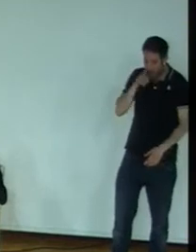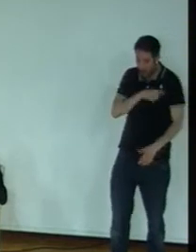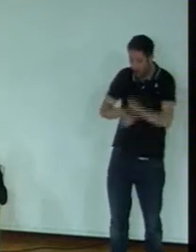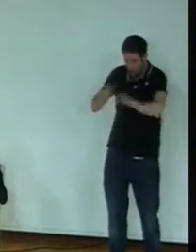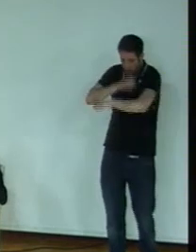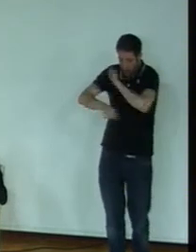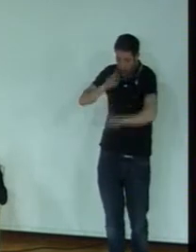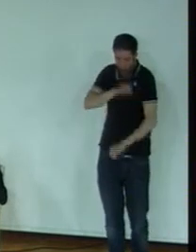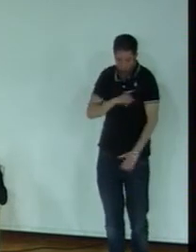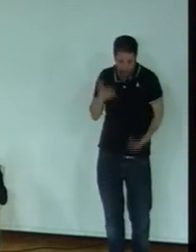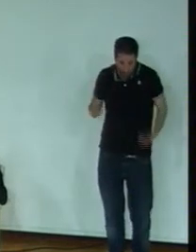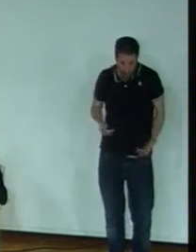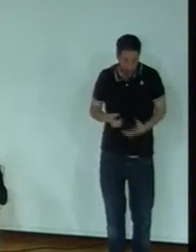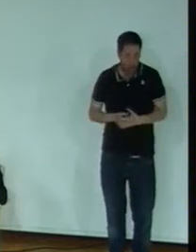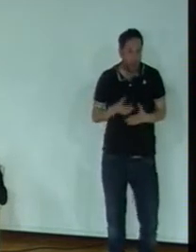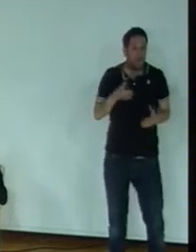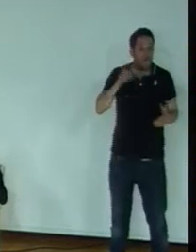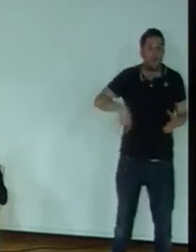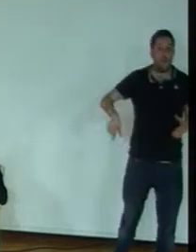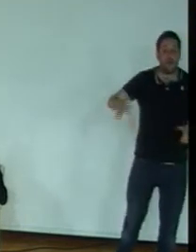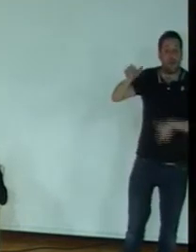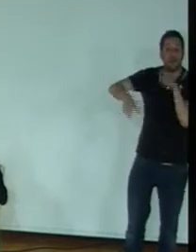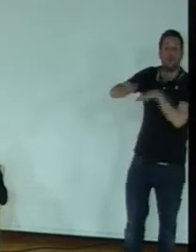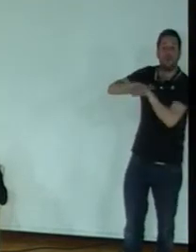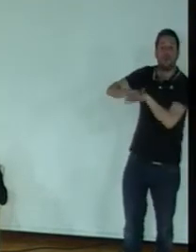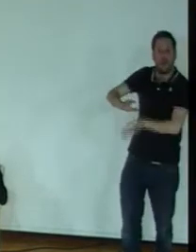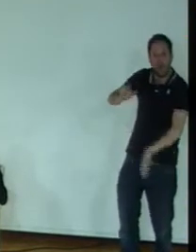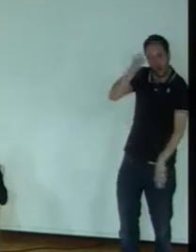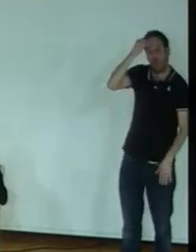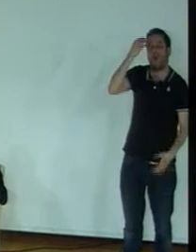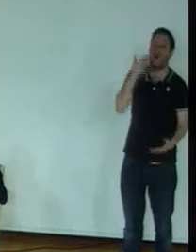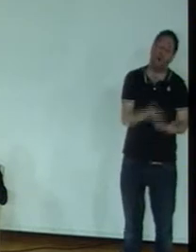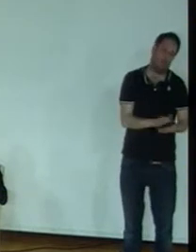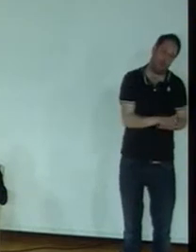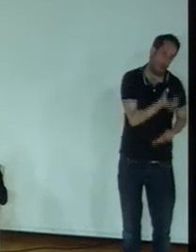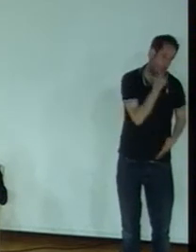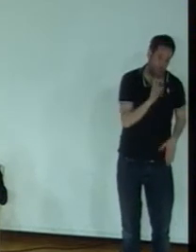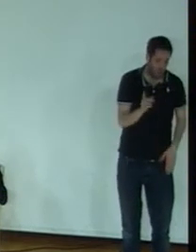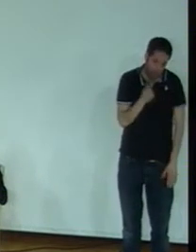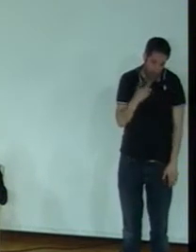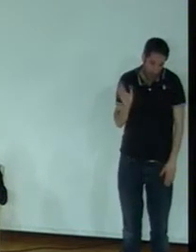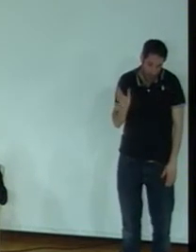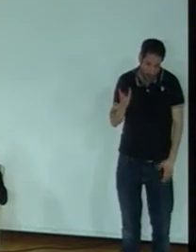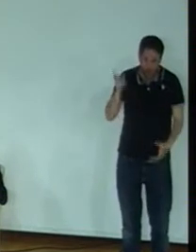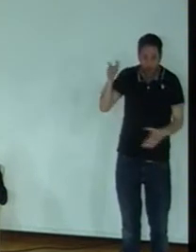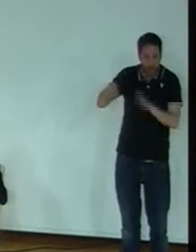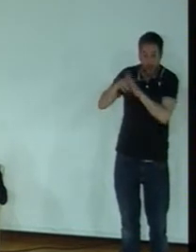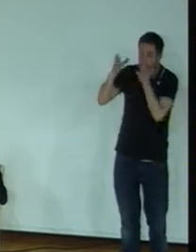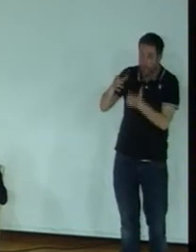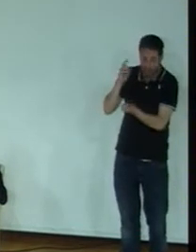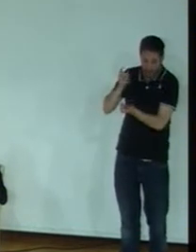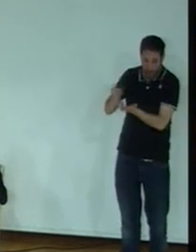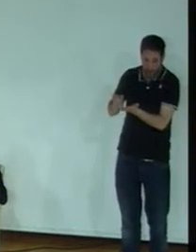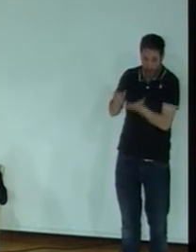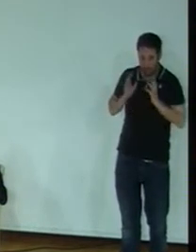qu'elles se produisent. Donc je ne sais pas s'il y a besoin d'une prise de conscience des politiques ou si ils font déjà ce qu'ils souhaitaient faire au départ et